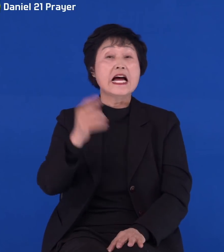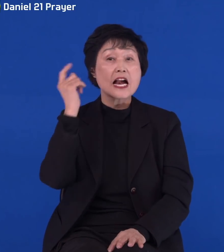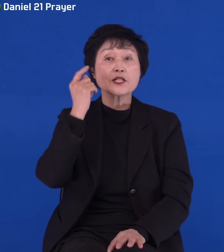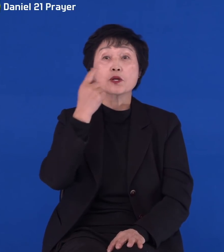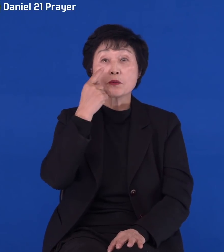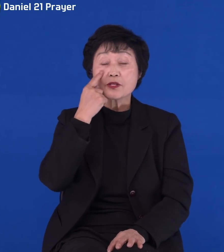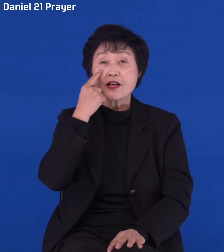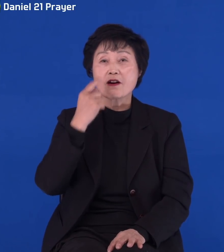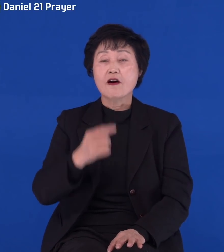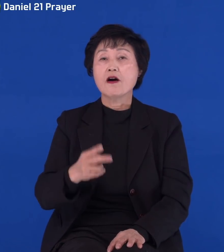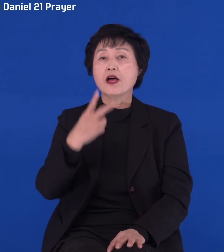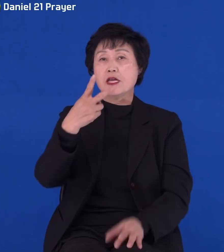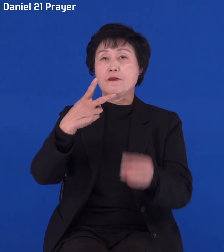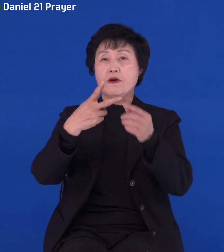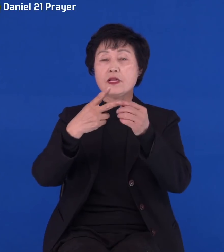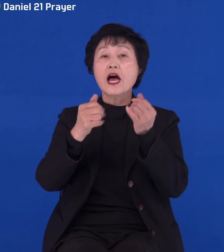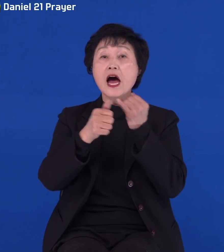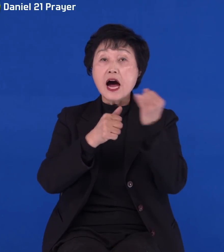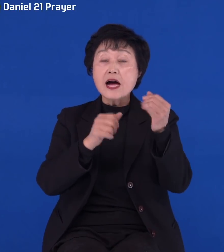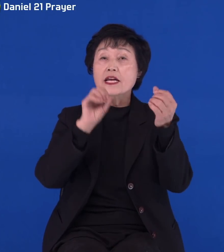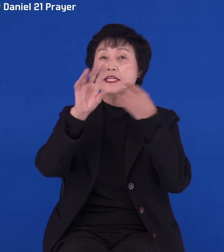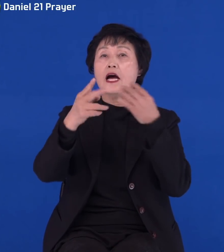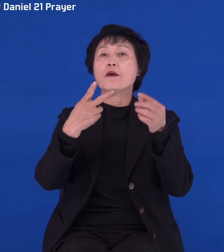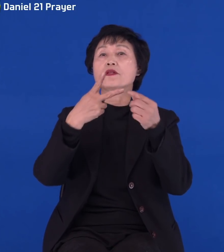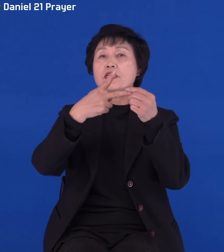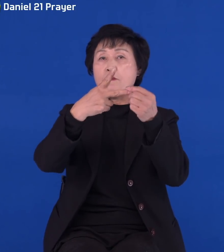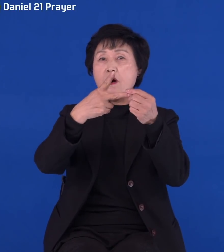2번 갑자기요?